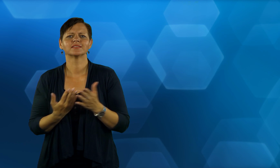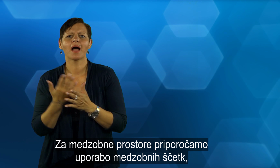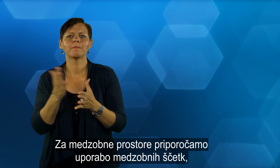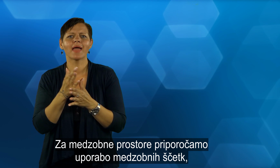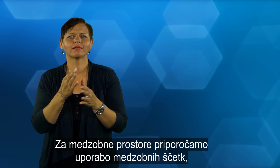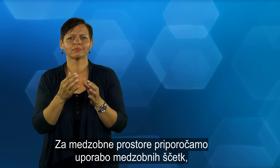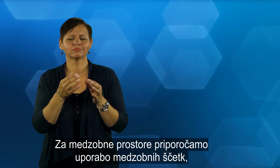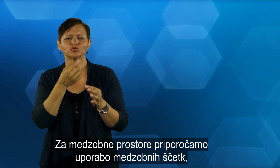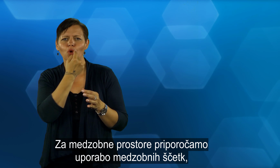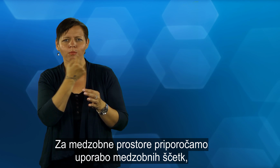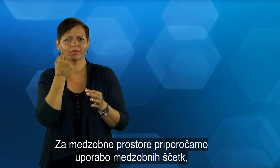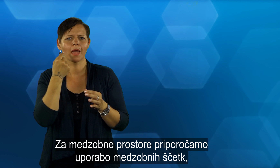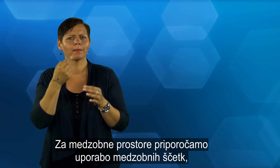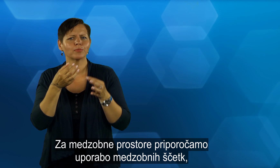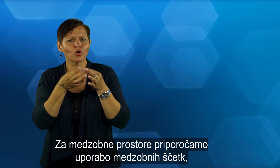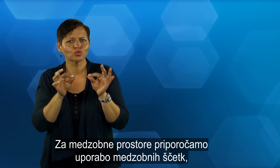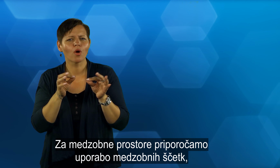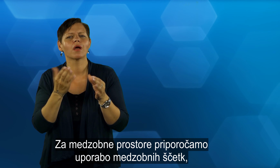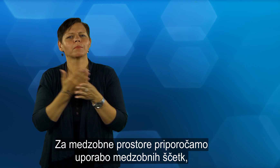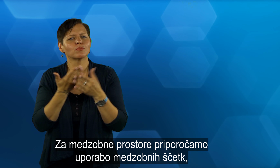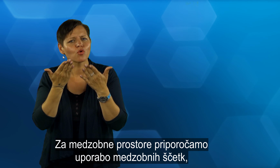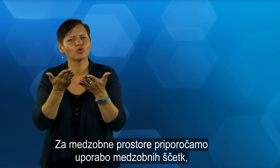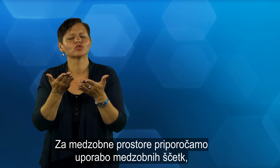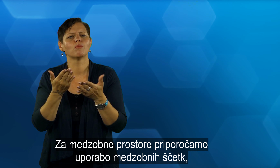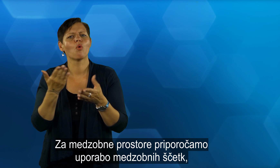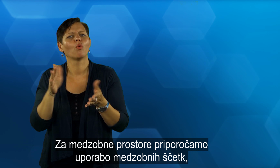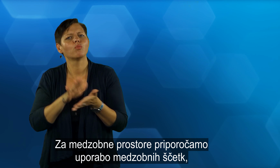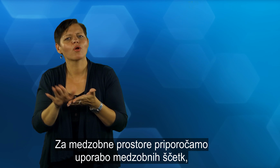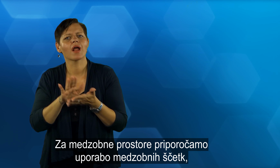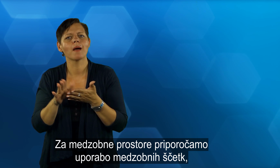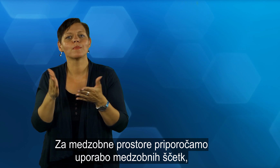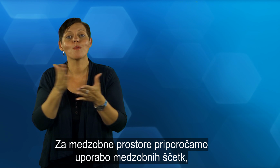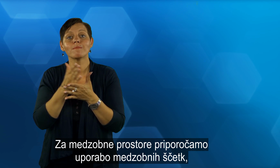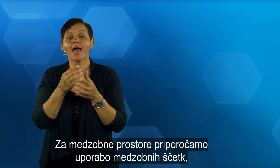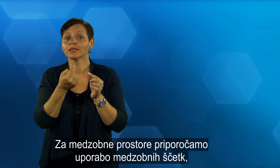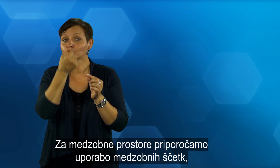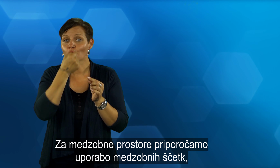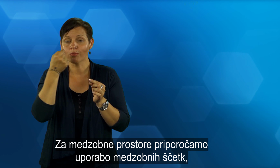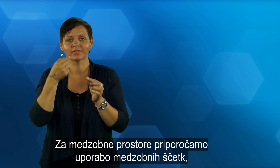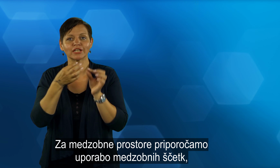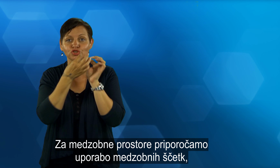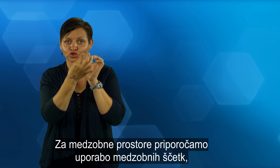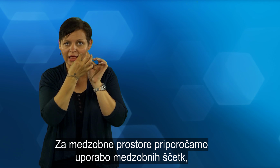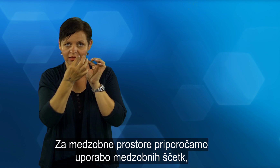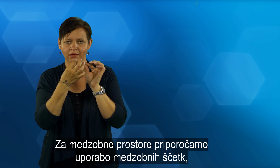Za medzobne prostore priporočamo uporabo medzobnih ščetk, saj so bolj učinkovite od nitk.